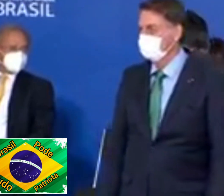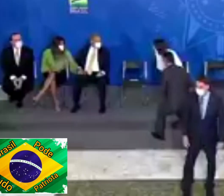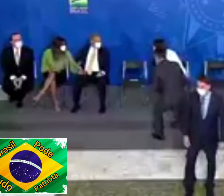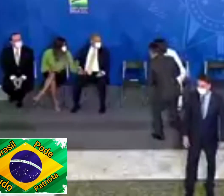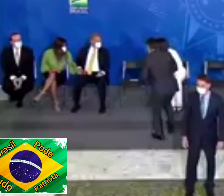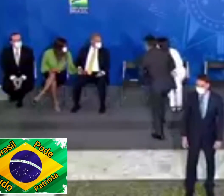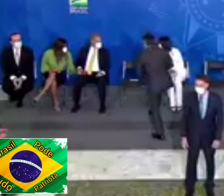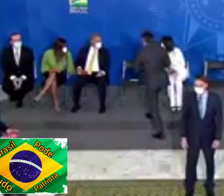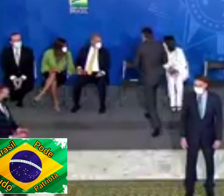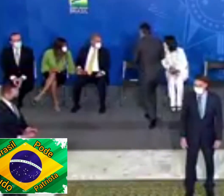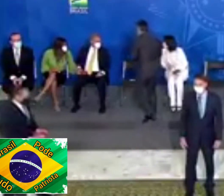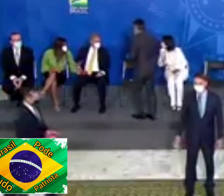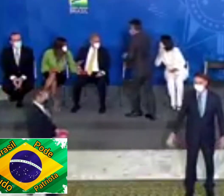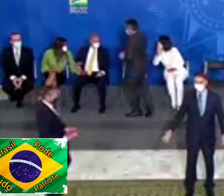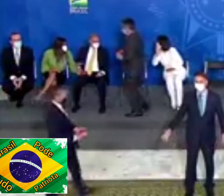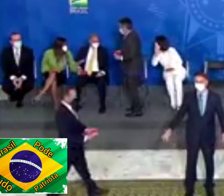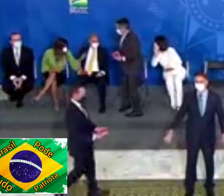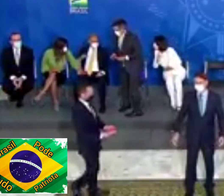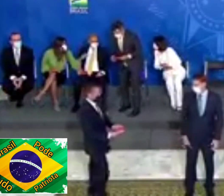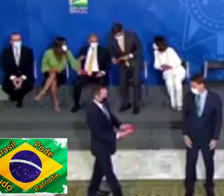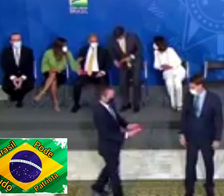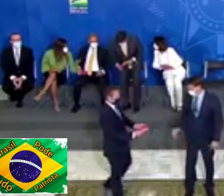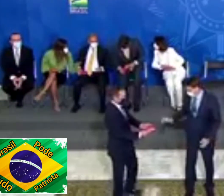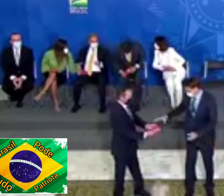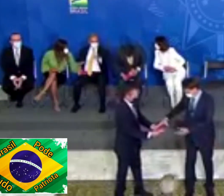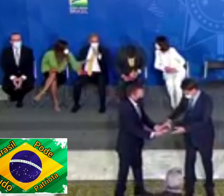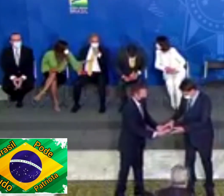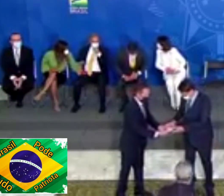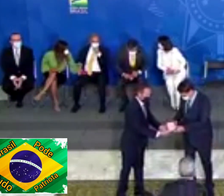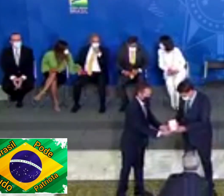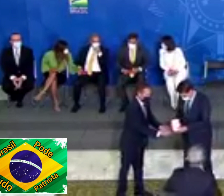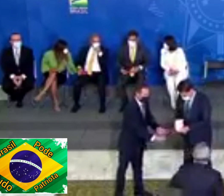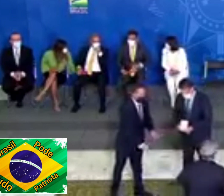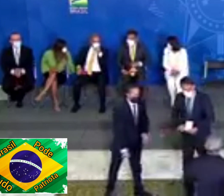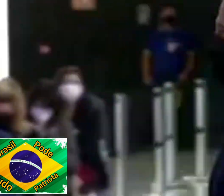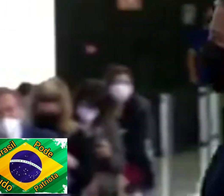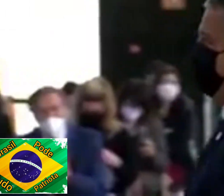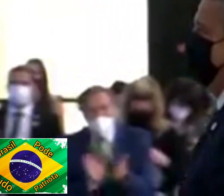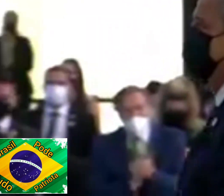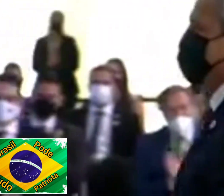General Braga Neto, ministro de Estado da Defesa.